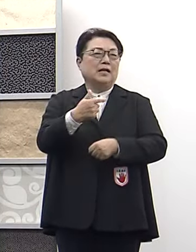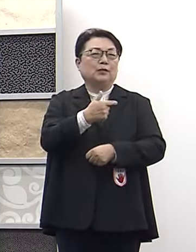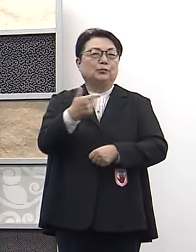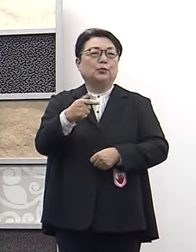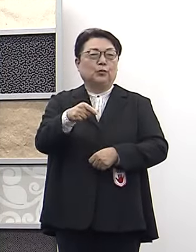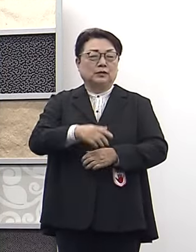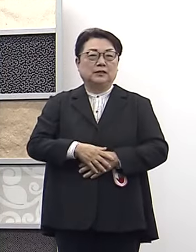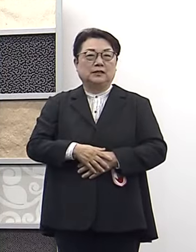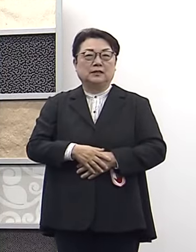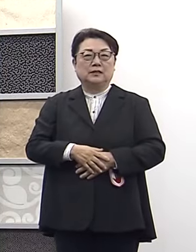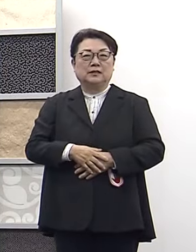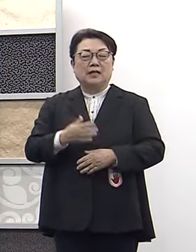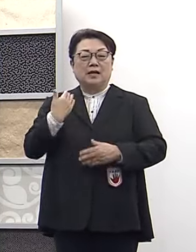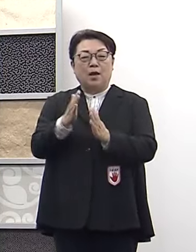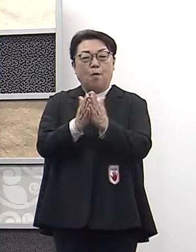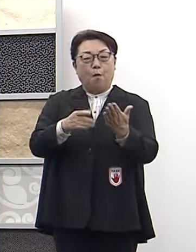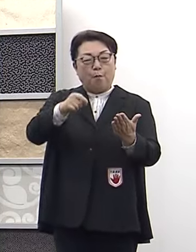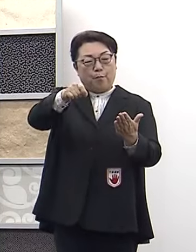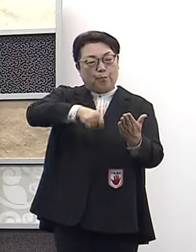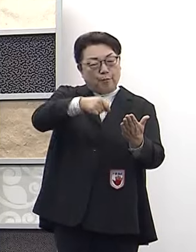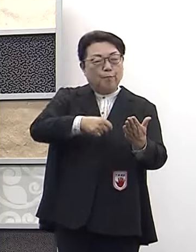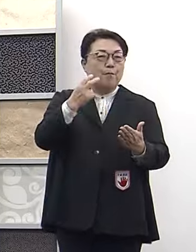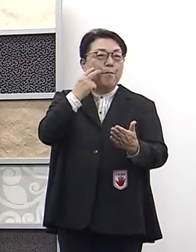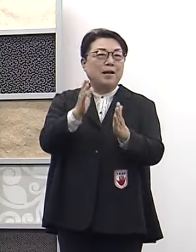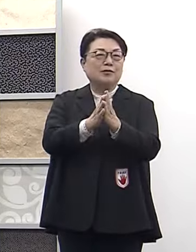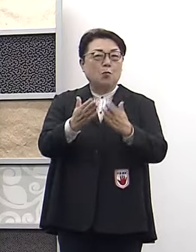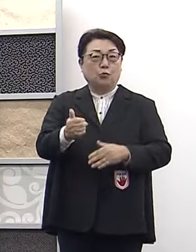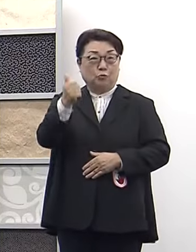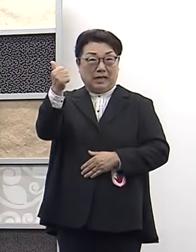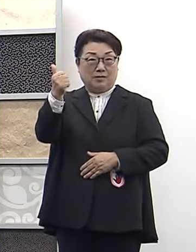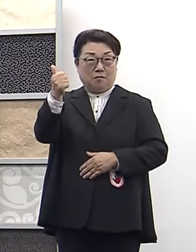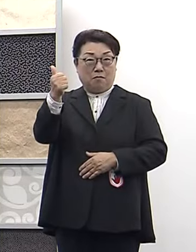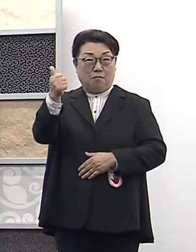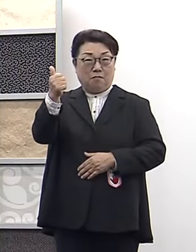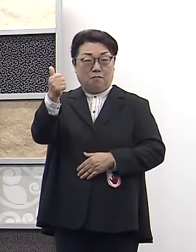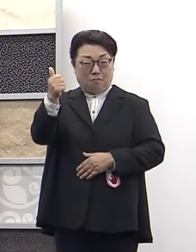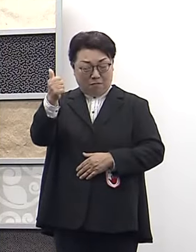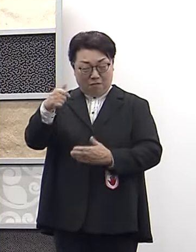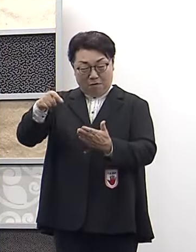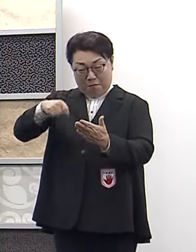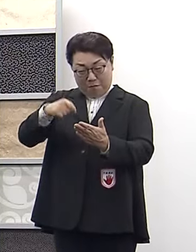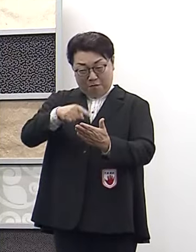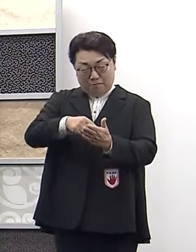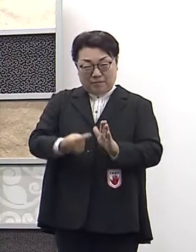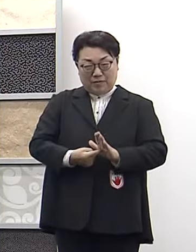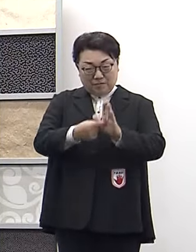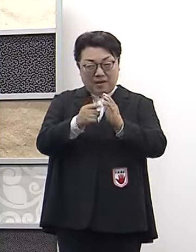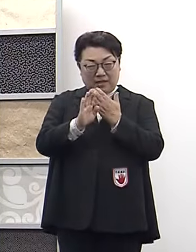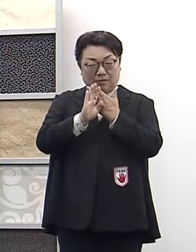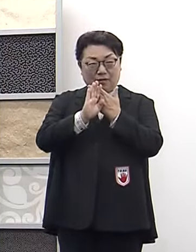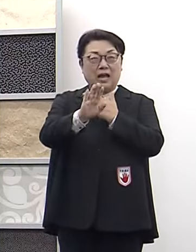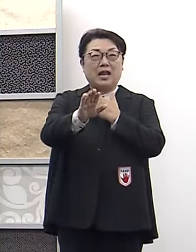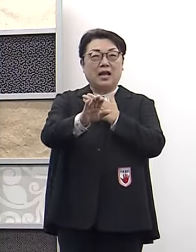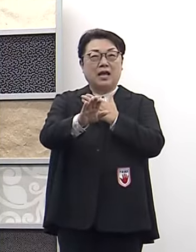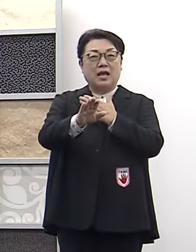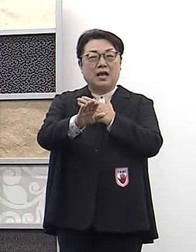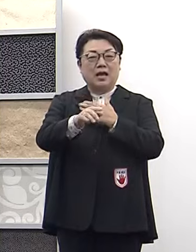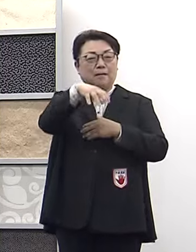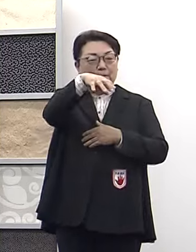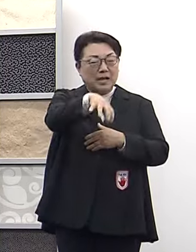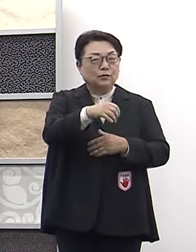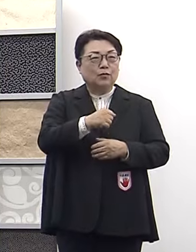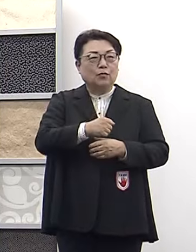松本清張の波の塔以降、非常にネガティブなイメージが再生産されていると、そういう状況があります